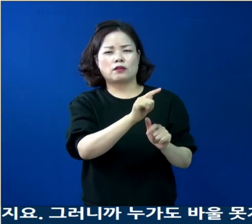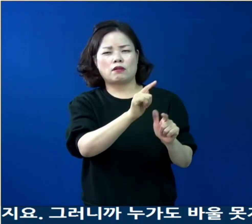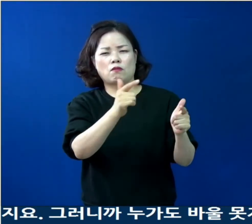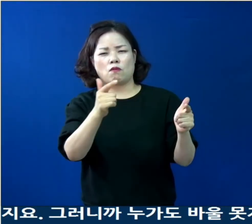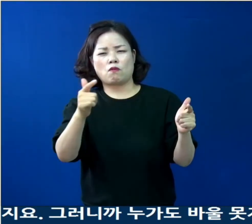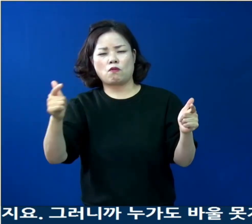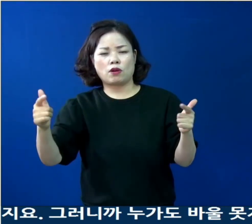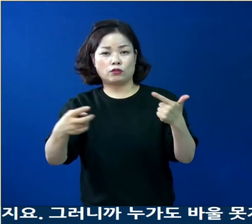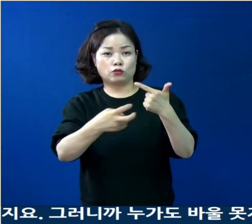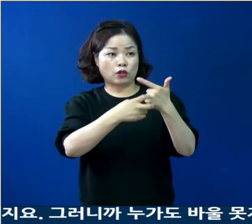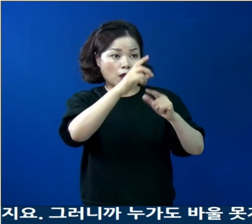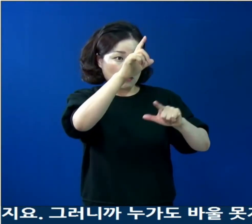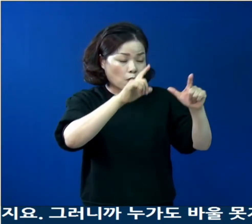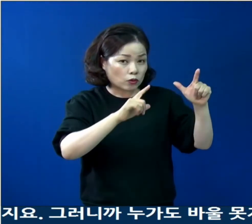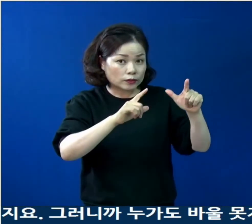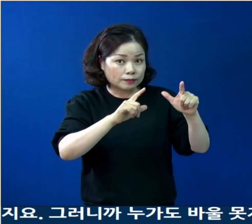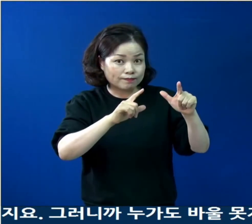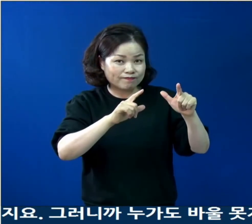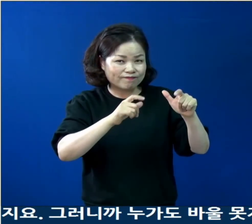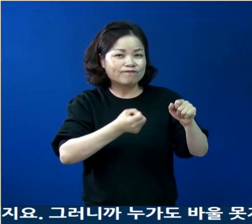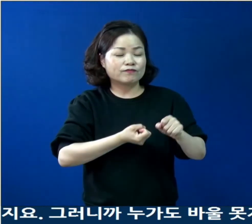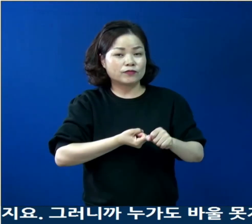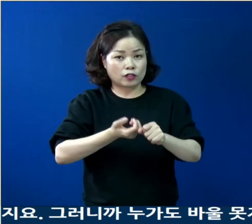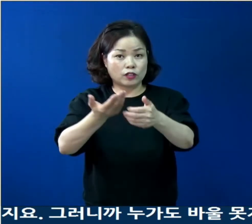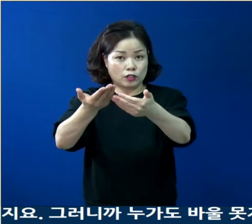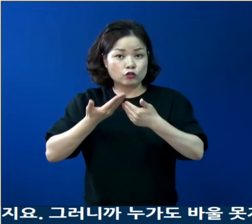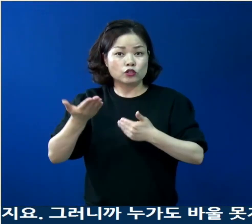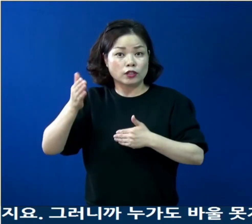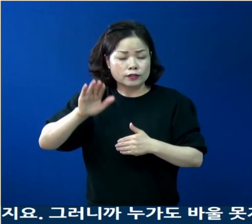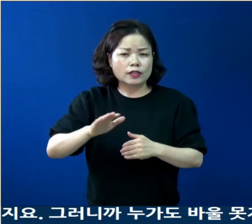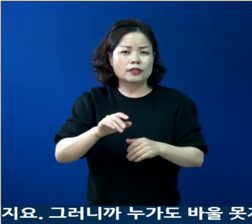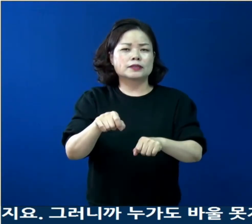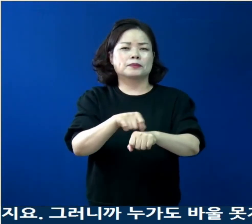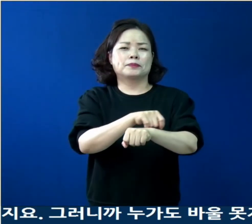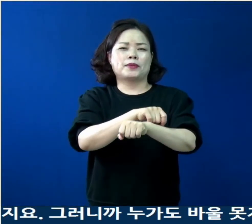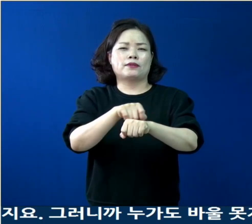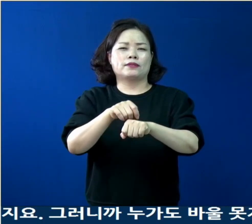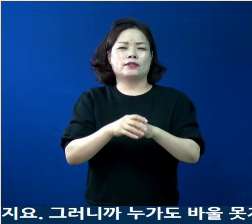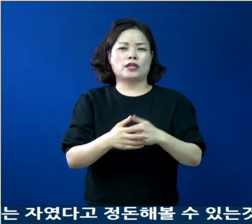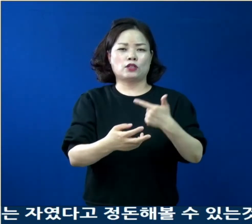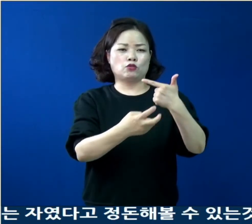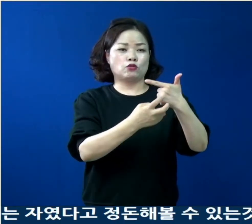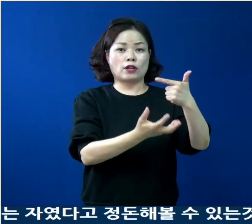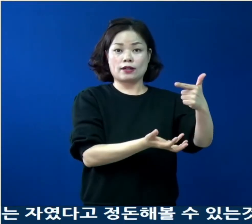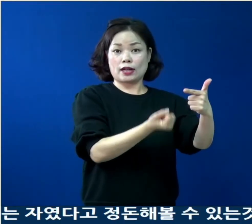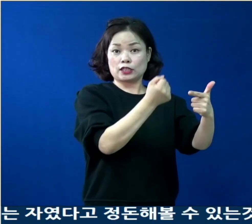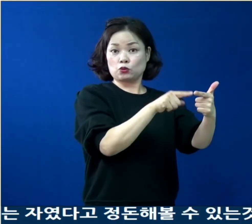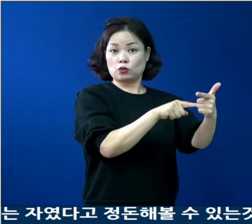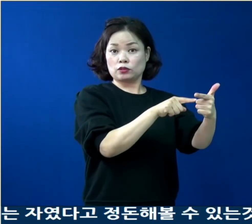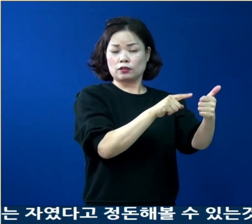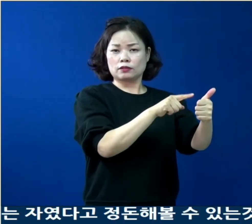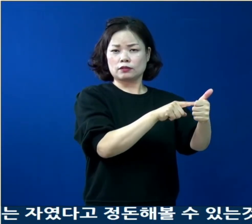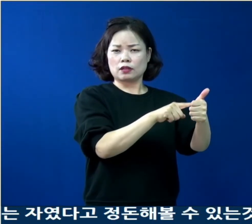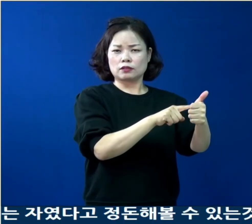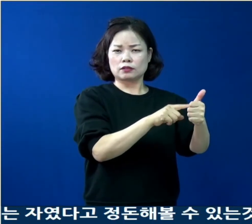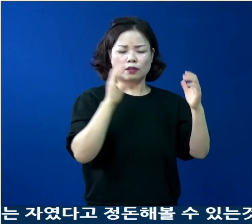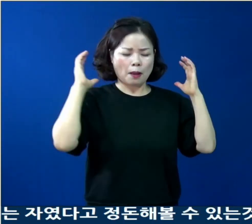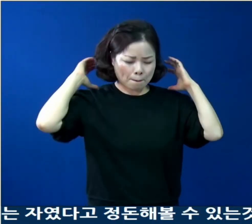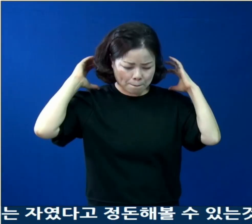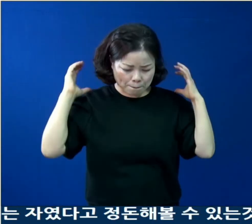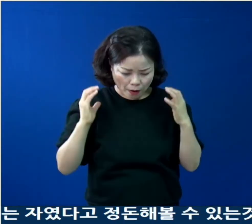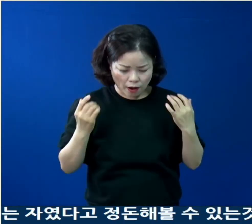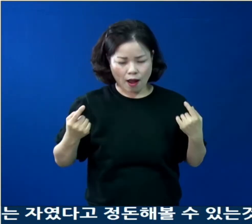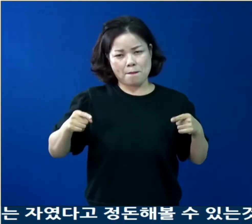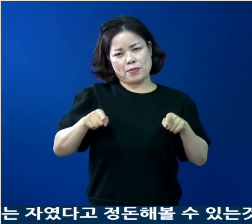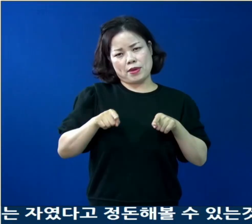가지 누가의 모습들을 전달하였는데, 오늘 특별히 누가가 가지고 있었던 멍에를 같이 매는